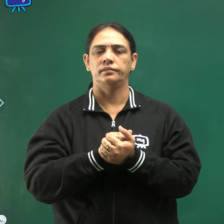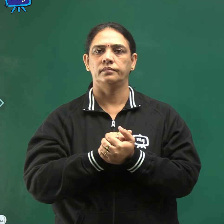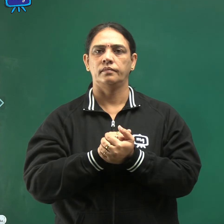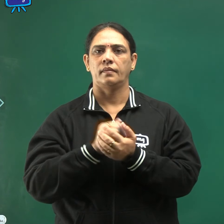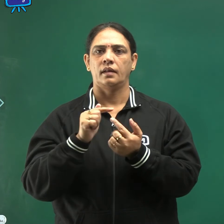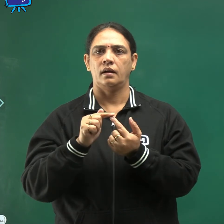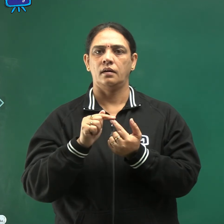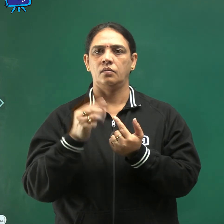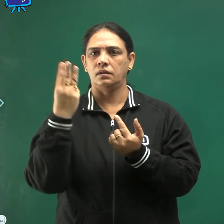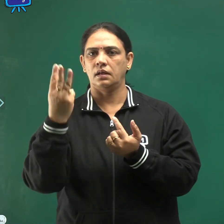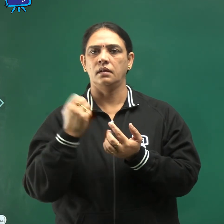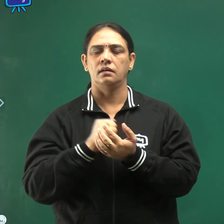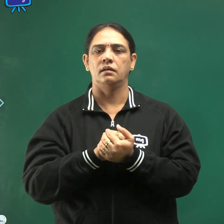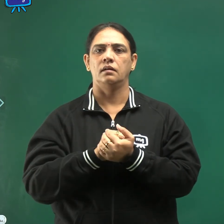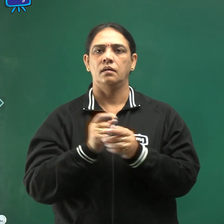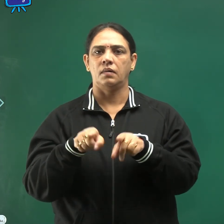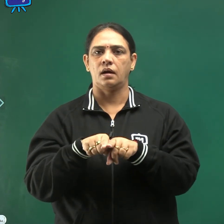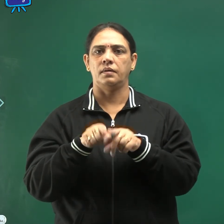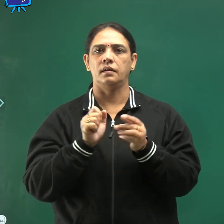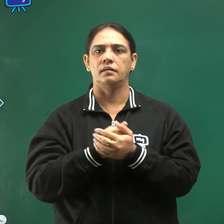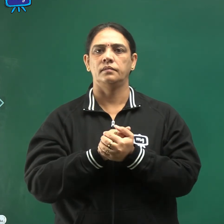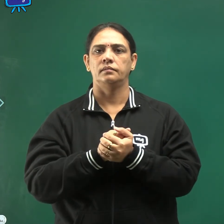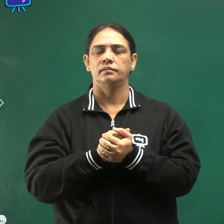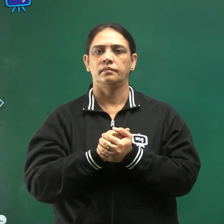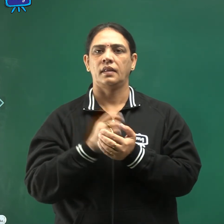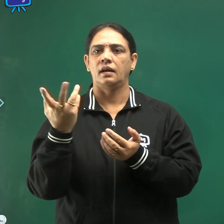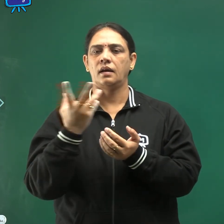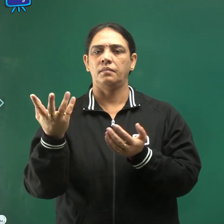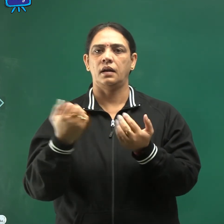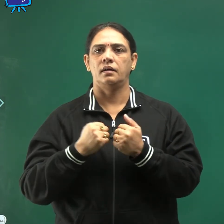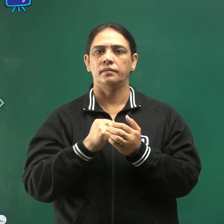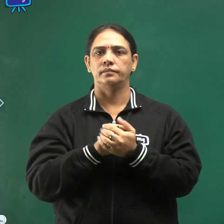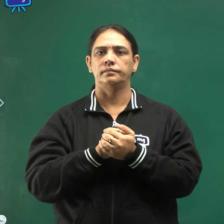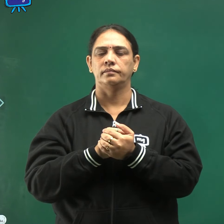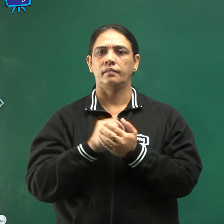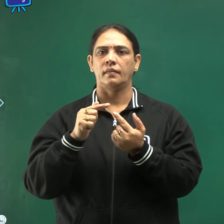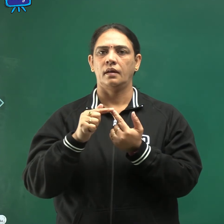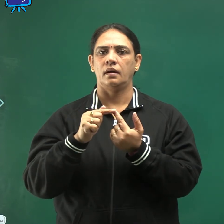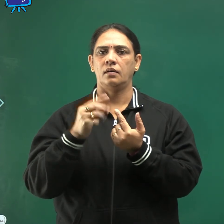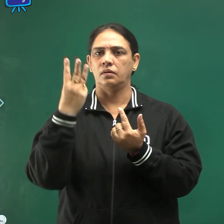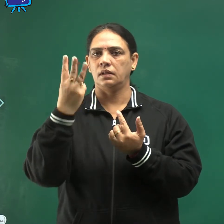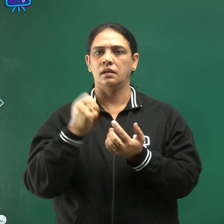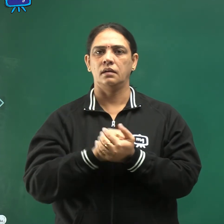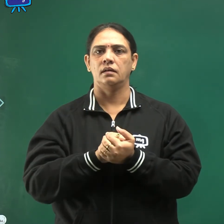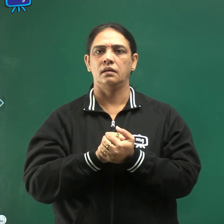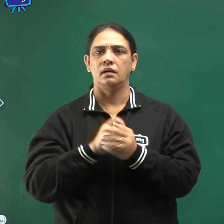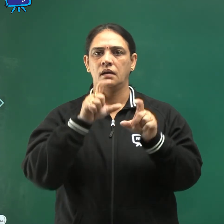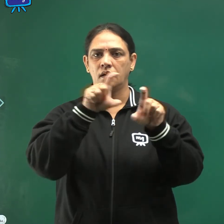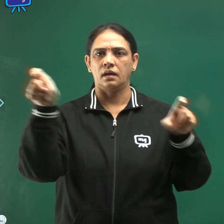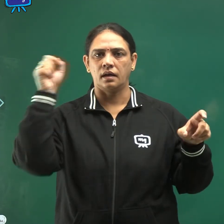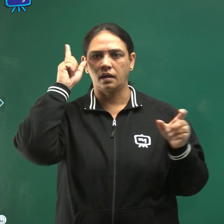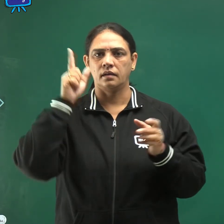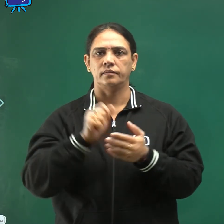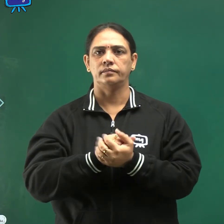अंडर रूट 3 बराबर क्या मिला? √3। समझ आ गया।